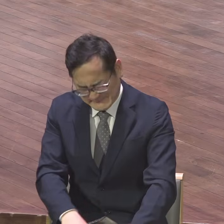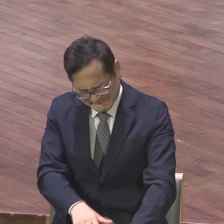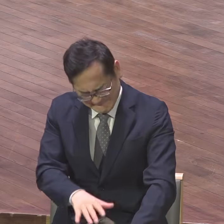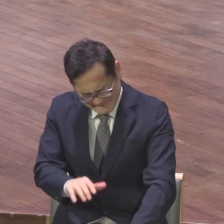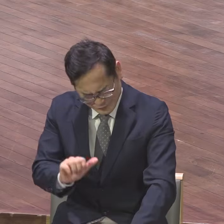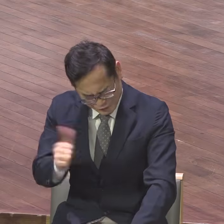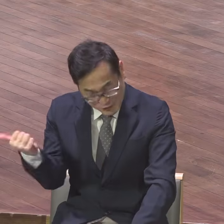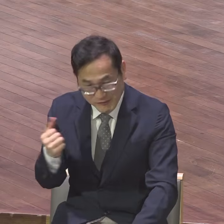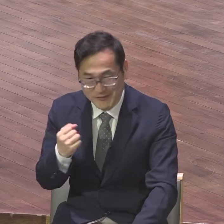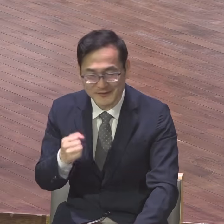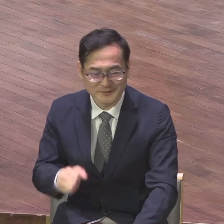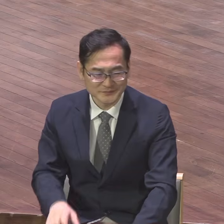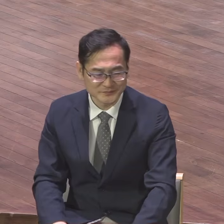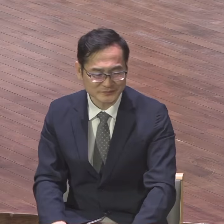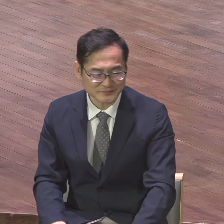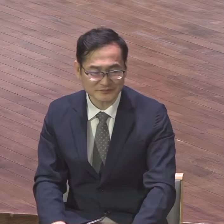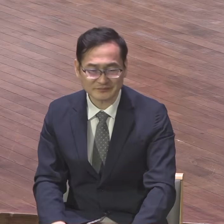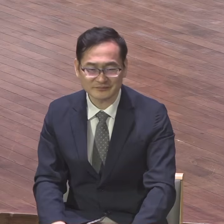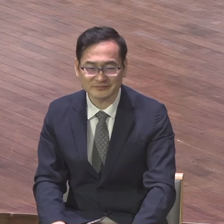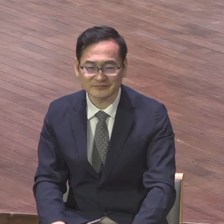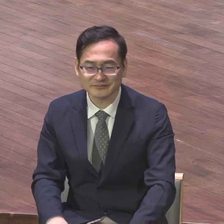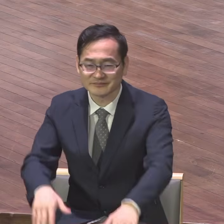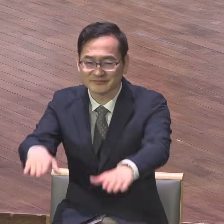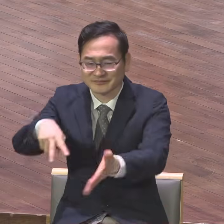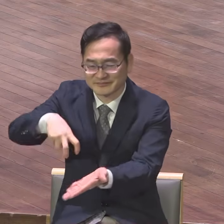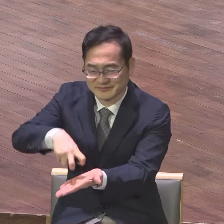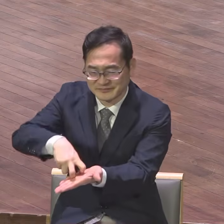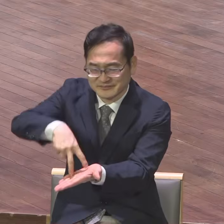운동이 스쿼트를 120개 하는 겁니다.